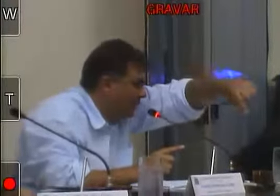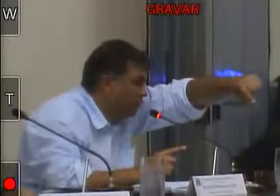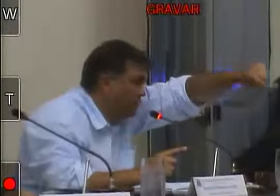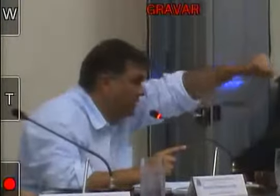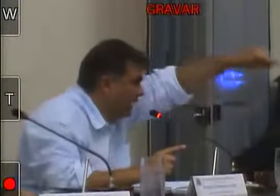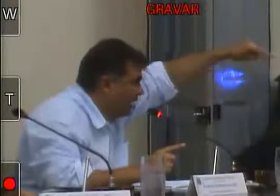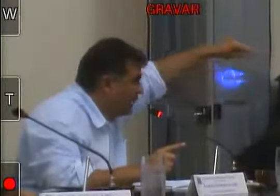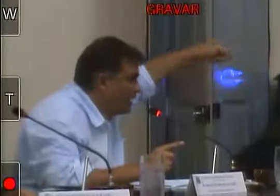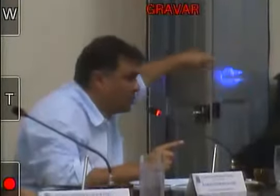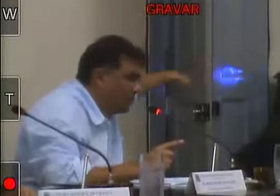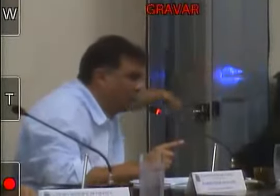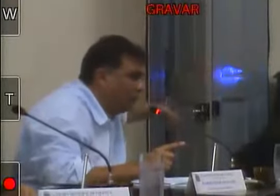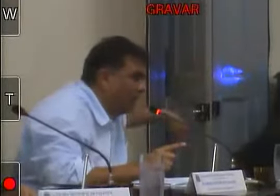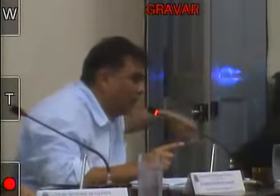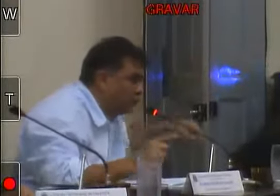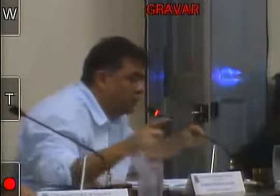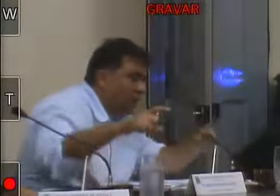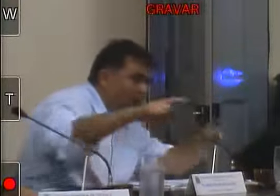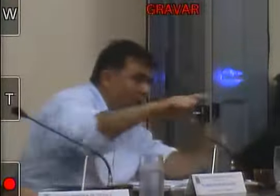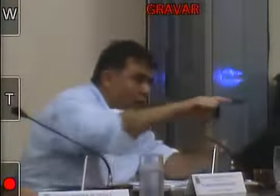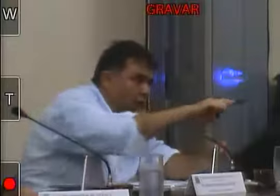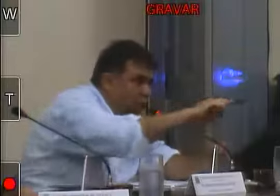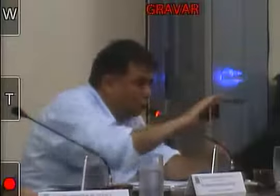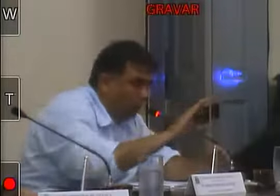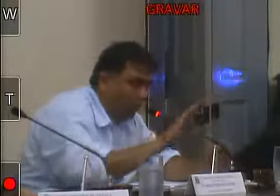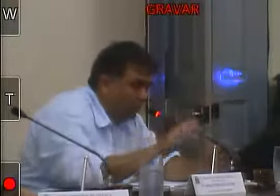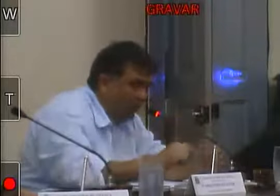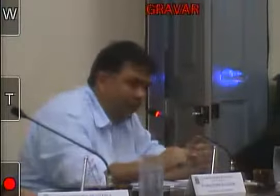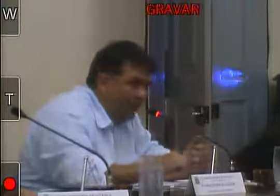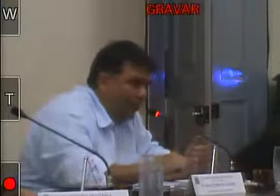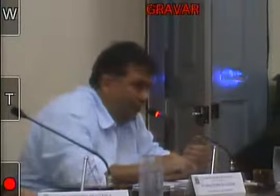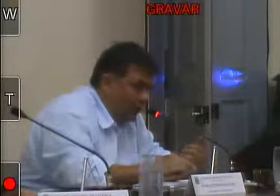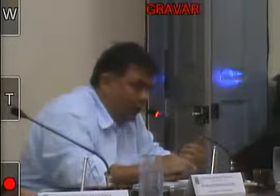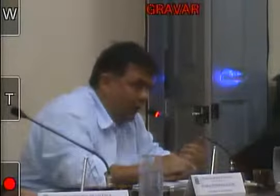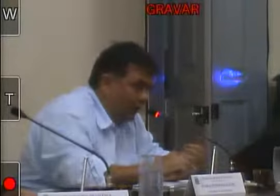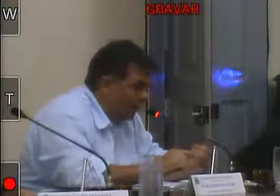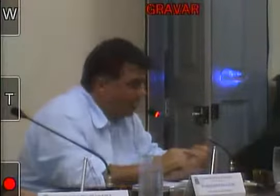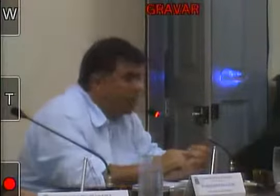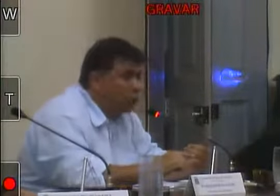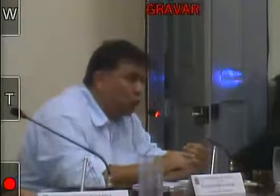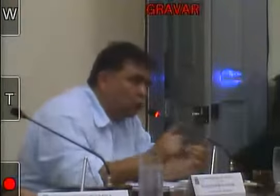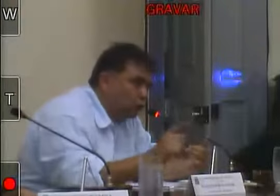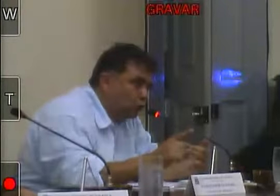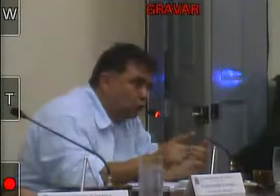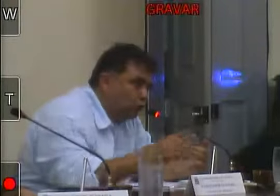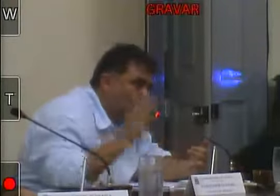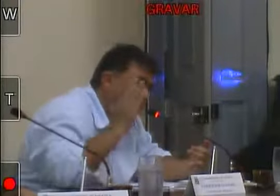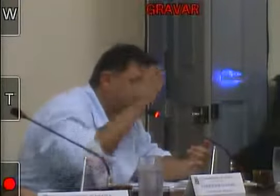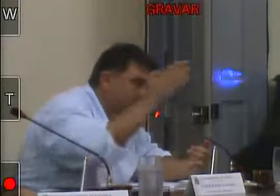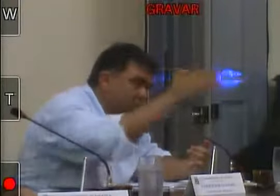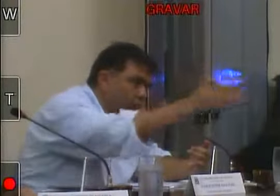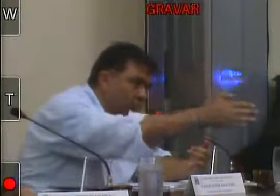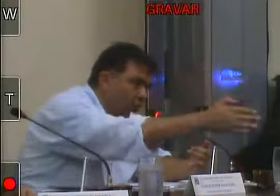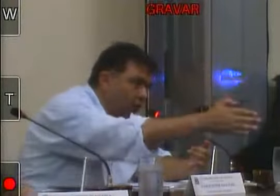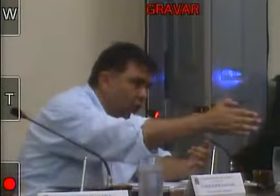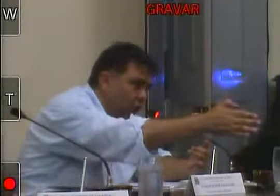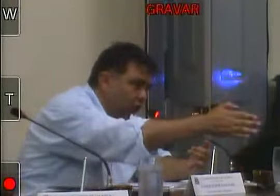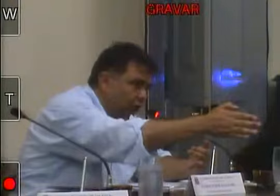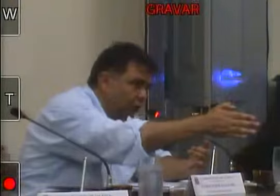beira da rodovia, sai lá na frente, perto do Hotel Vilarejo, aquele trecho todo não tem rede de água. Todos os condomínios na direção do